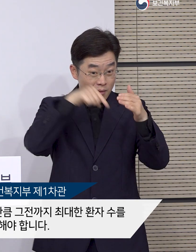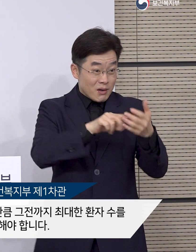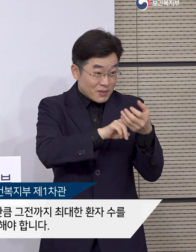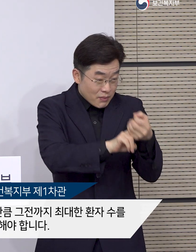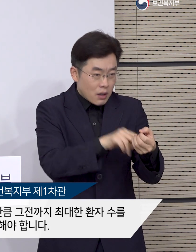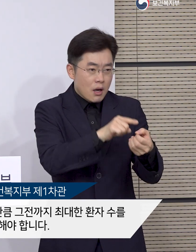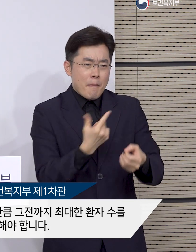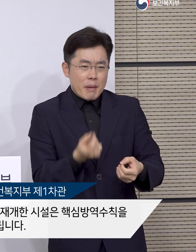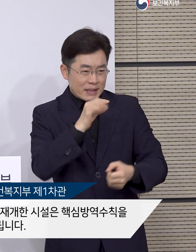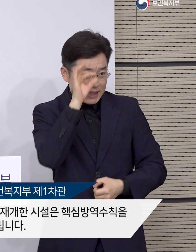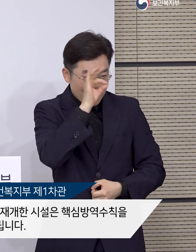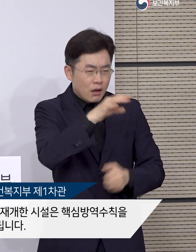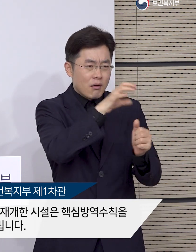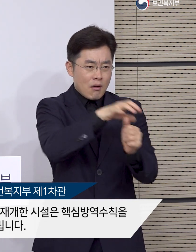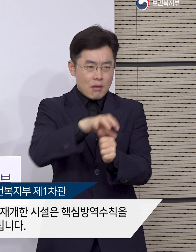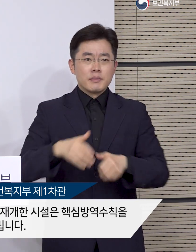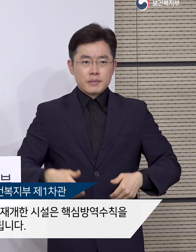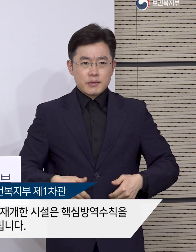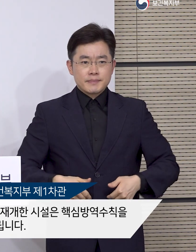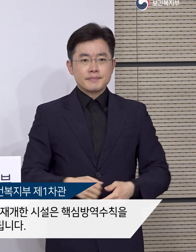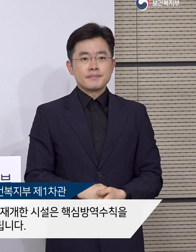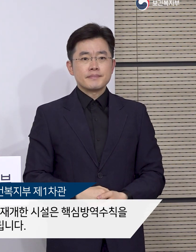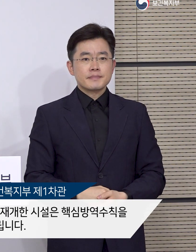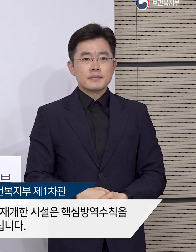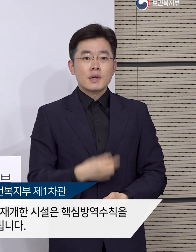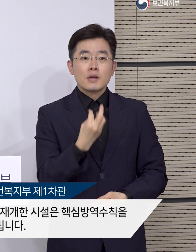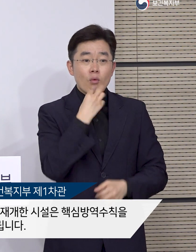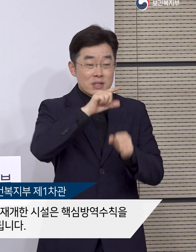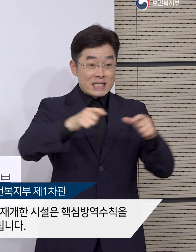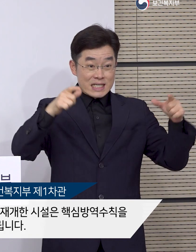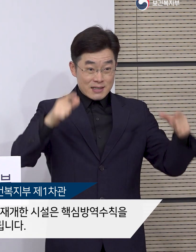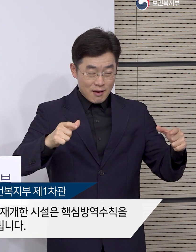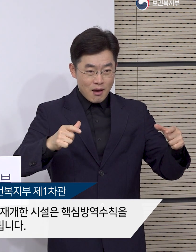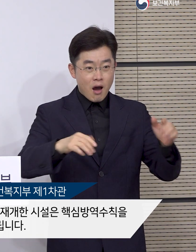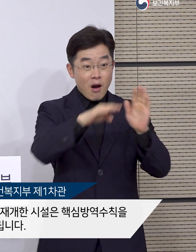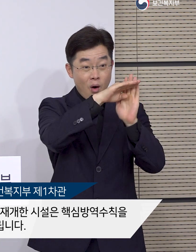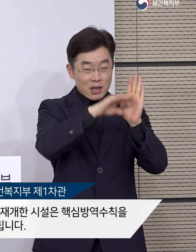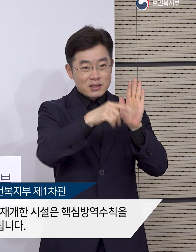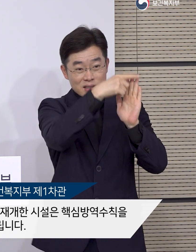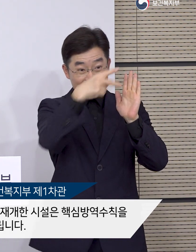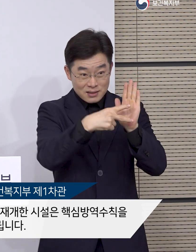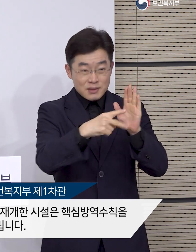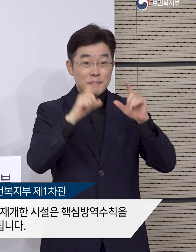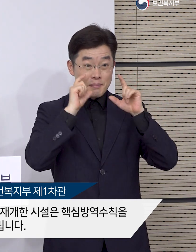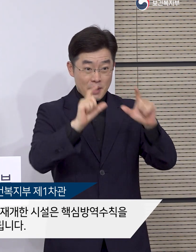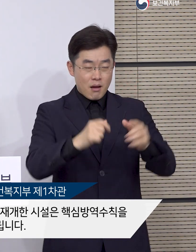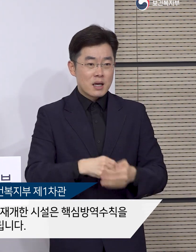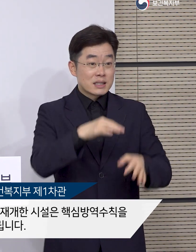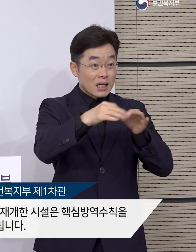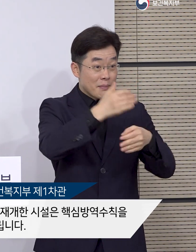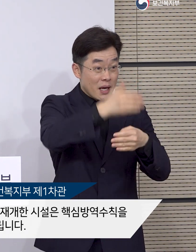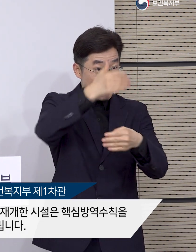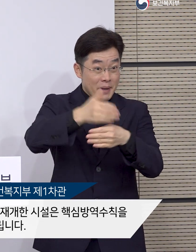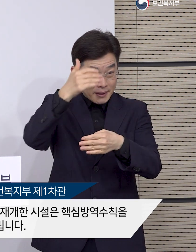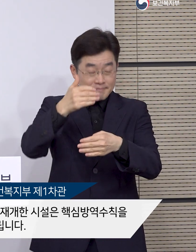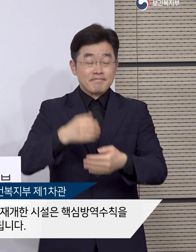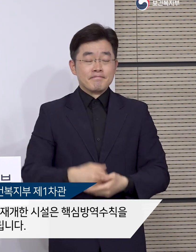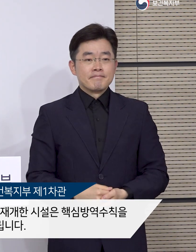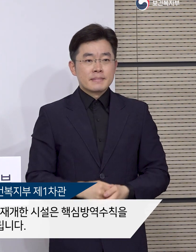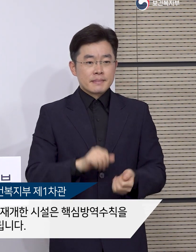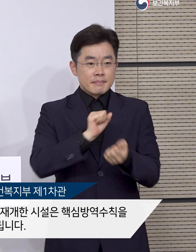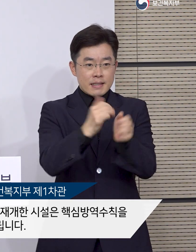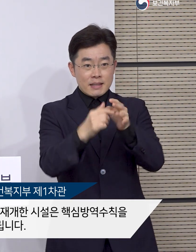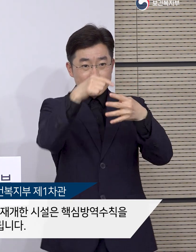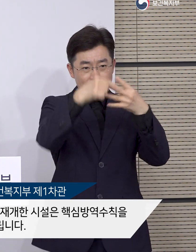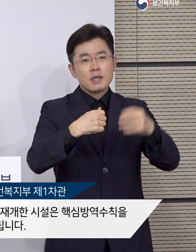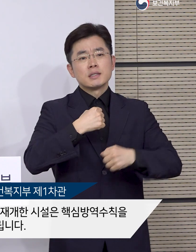합니다. 수도권의 거리두기 단계 조정으로 다시 운영을 재개한 시설은 핵심 방역 수칙을